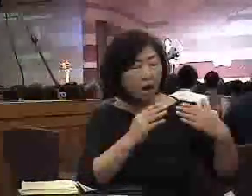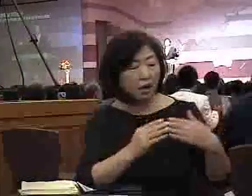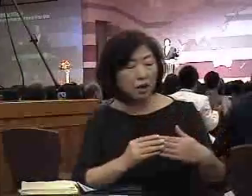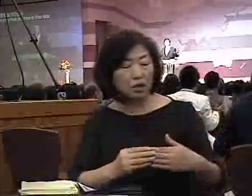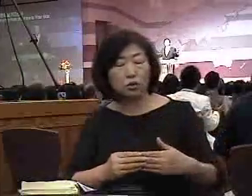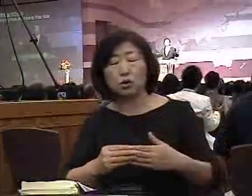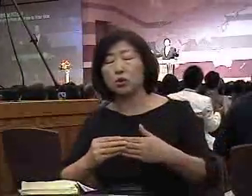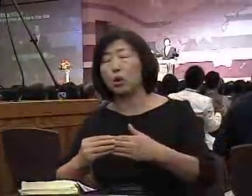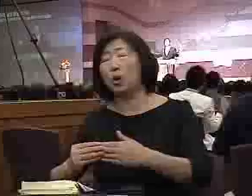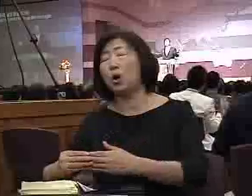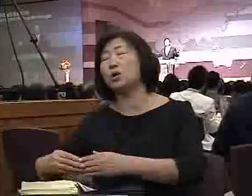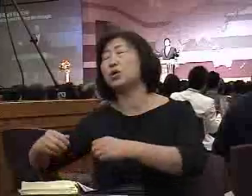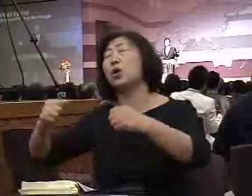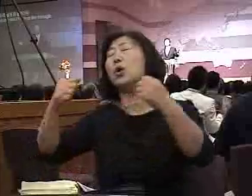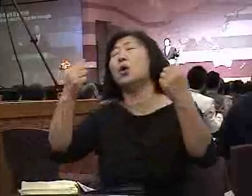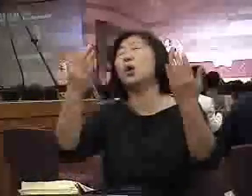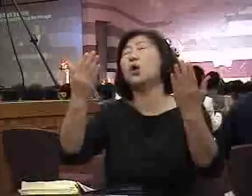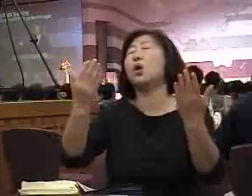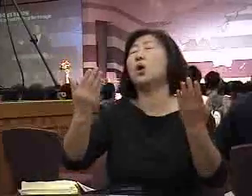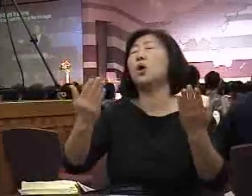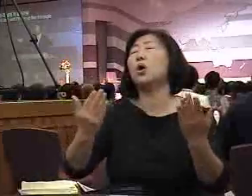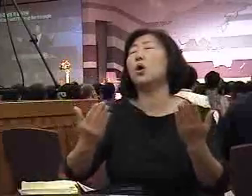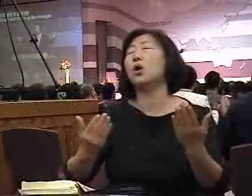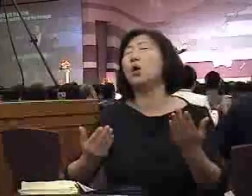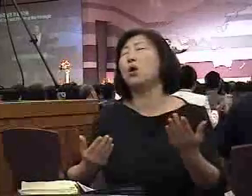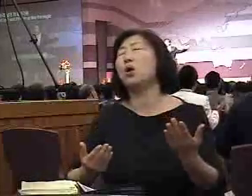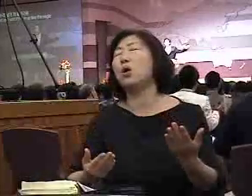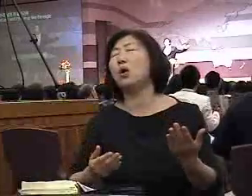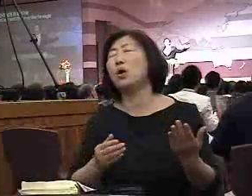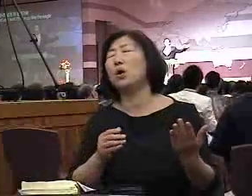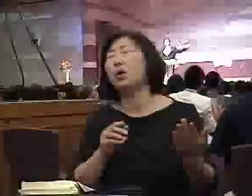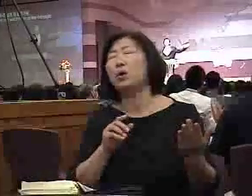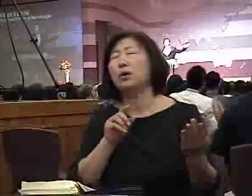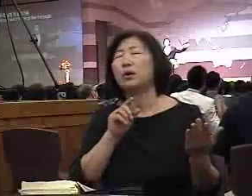곁에 나를 비소서.